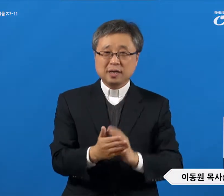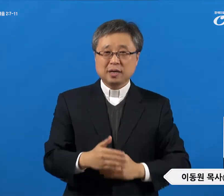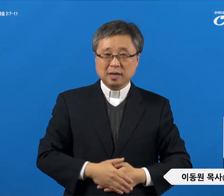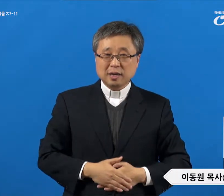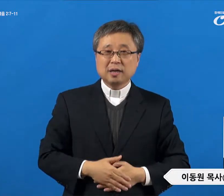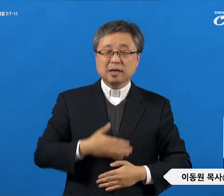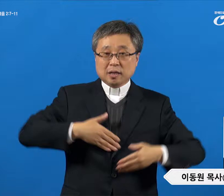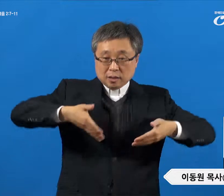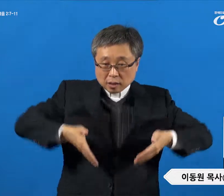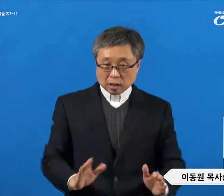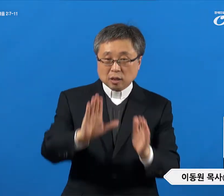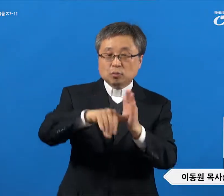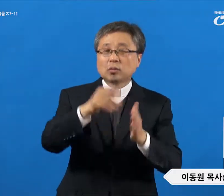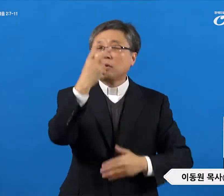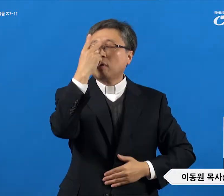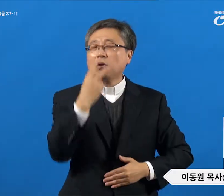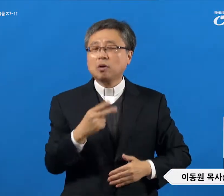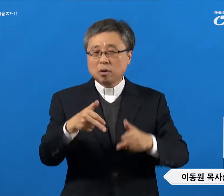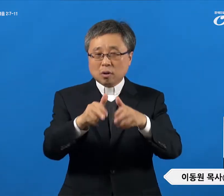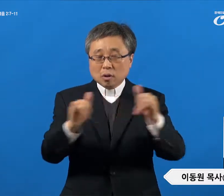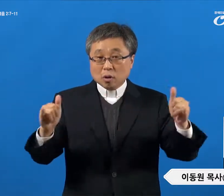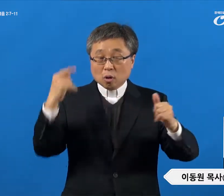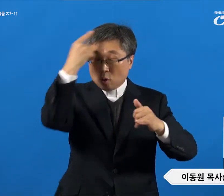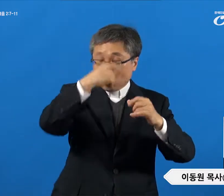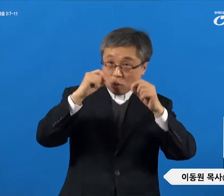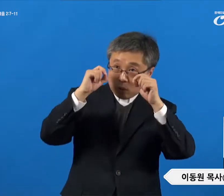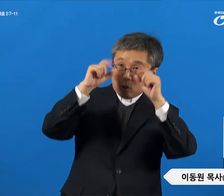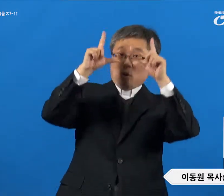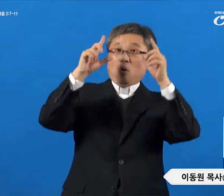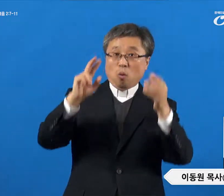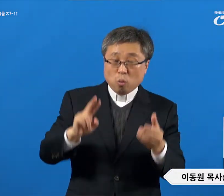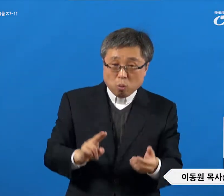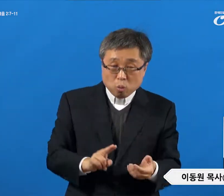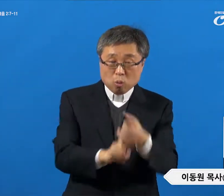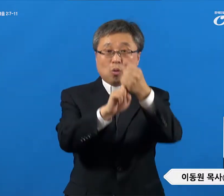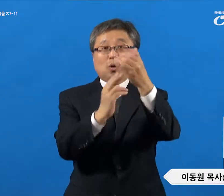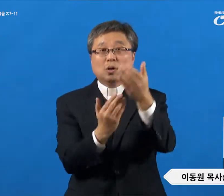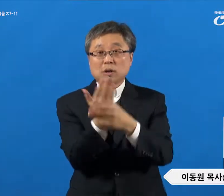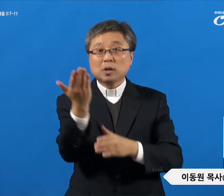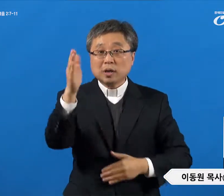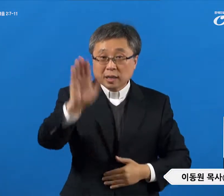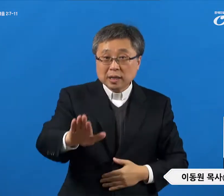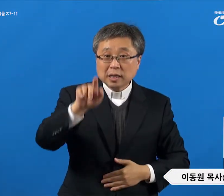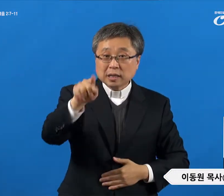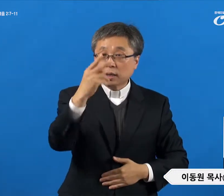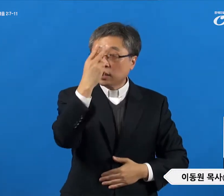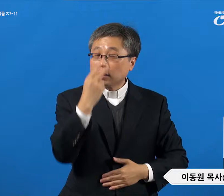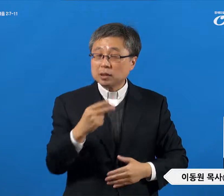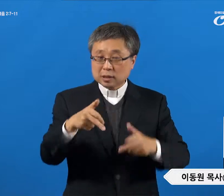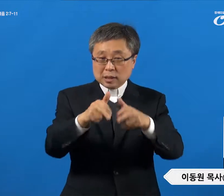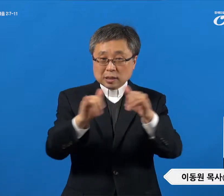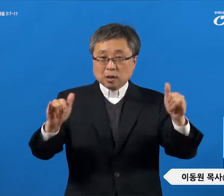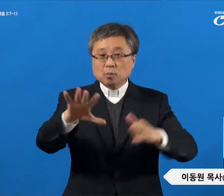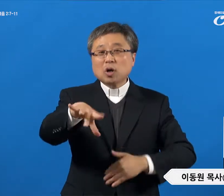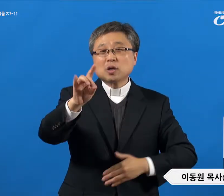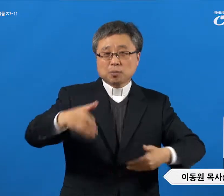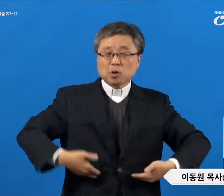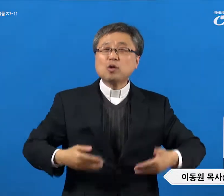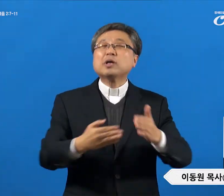날 때부터 맹인, 눈이 열렸습니다. 기적이 일어났습니다. 그러나 그 맹인이 먼저 필요했던 일은 실로암 못에